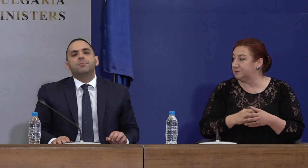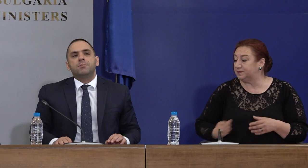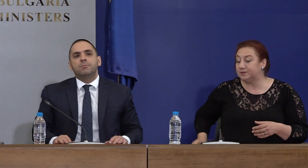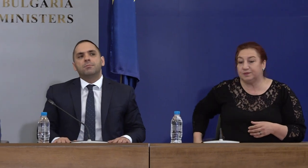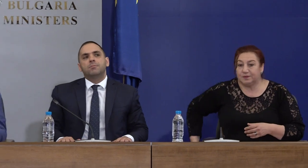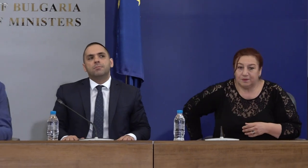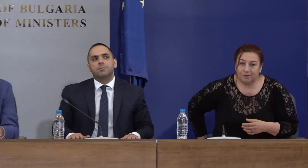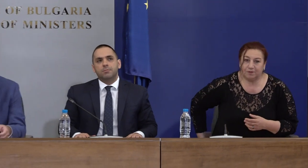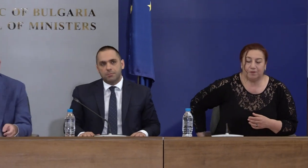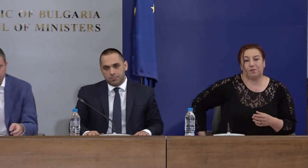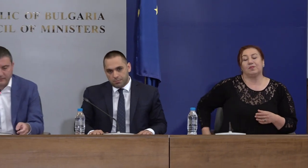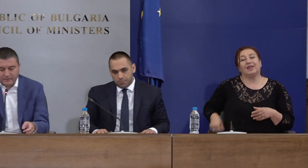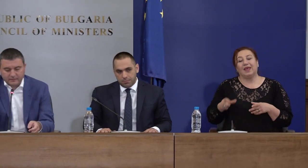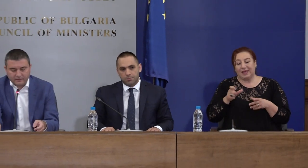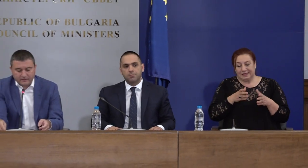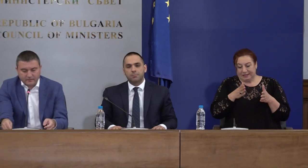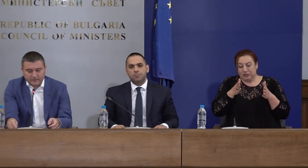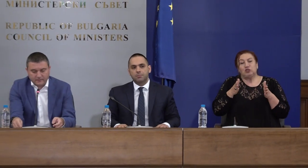Сроковете са